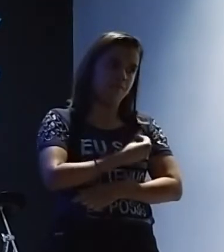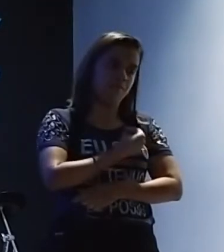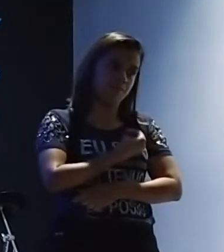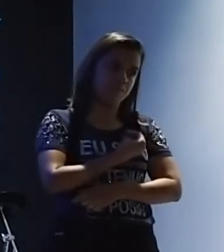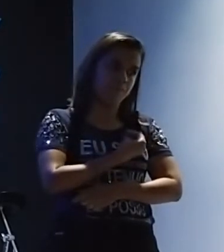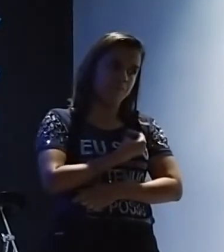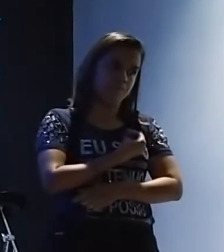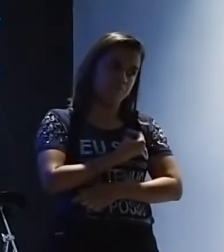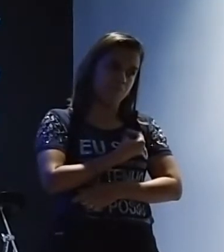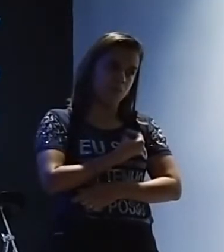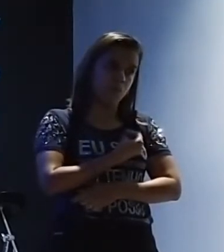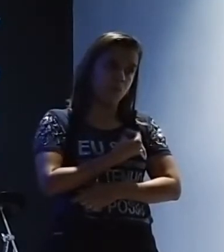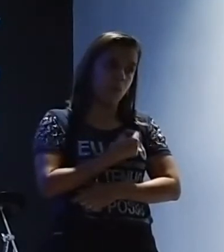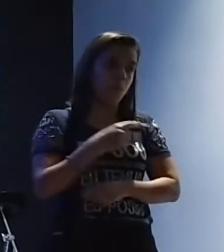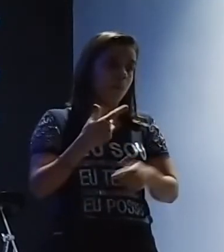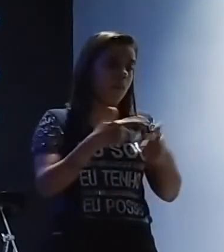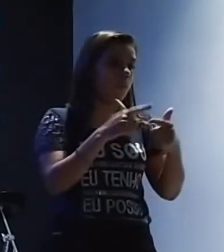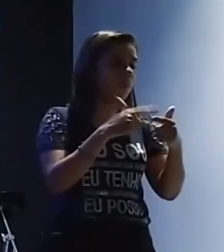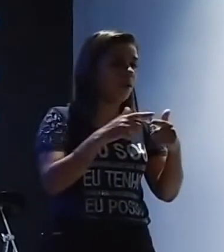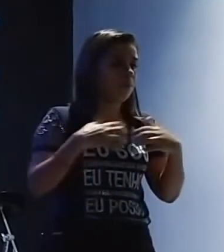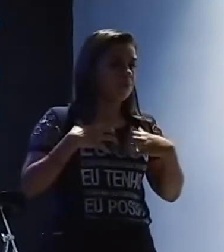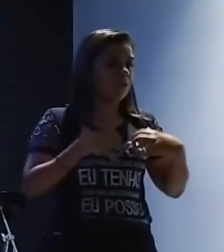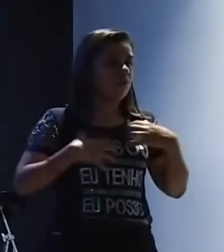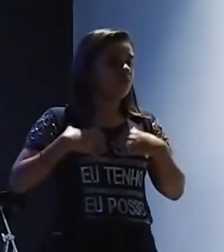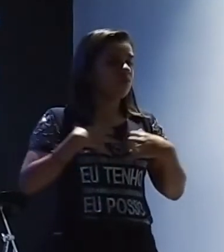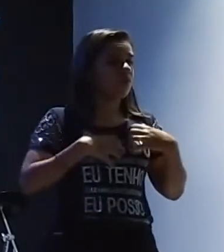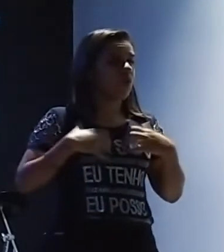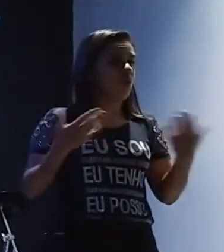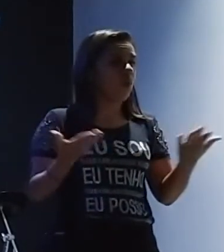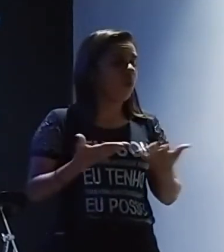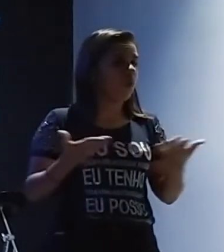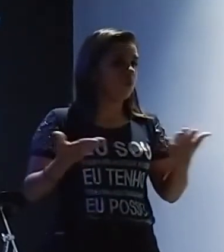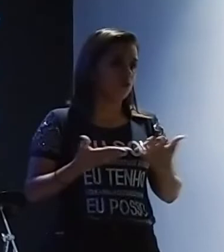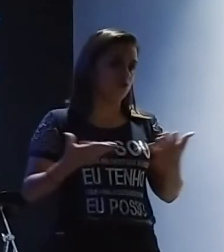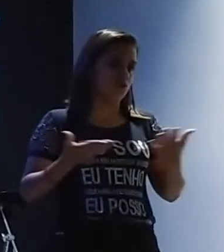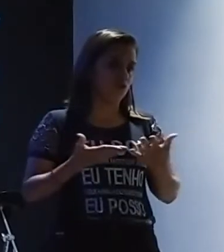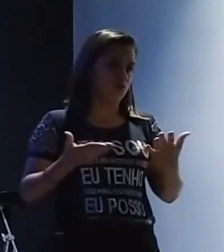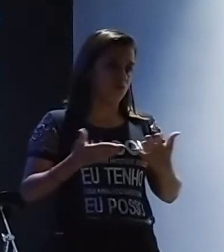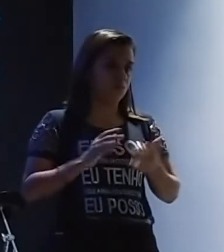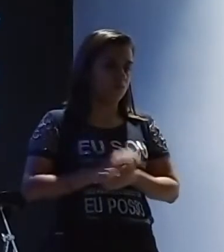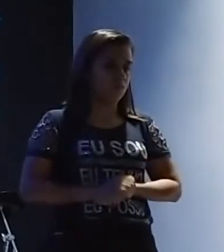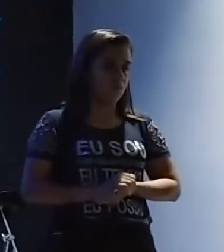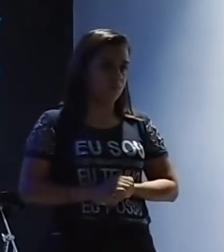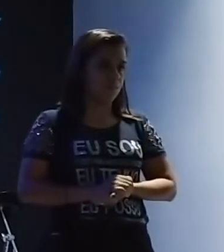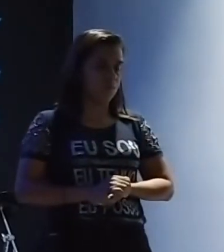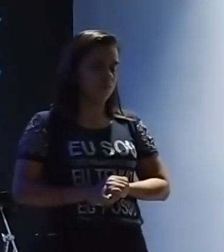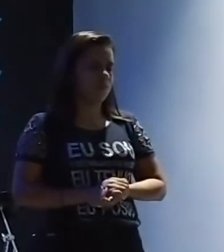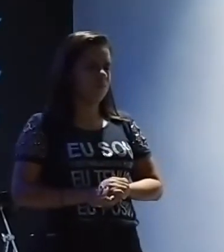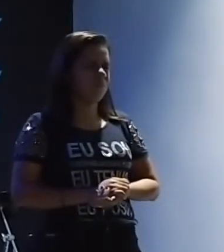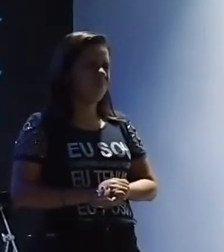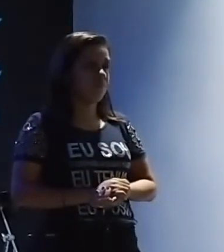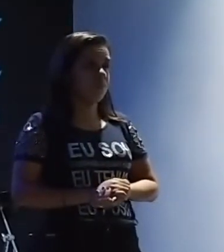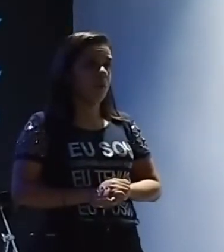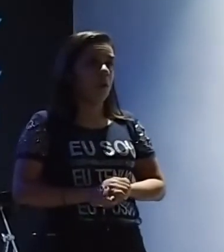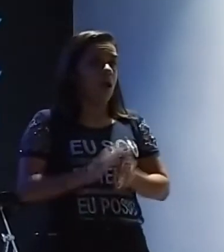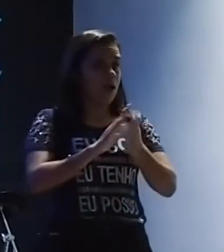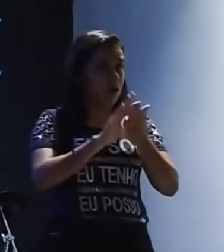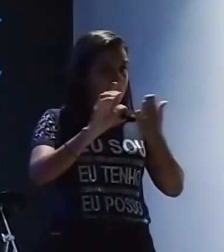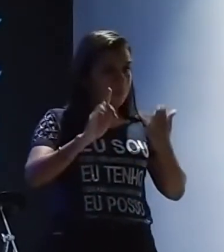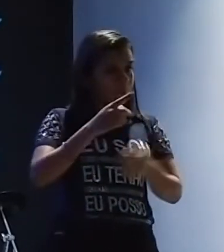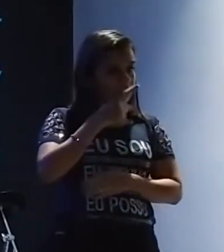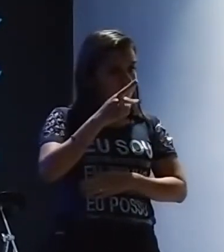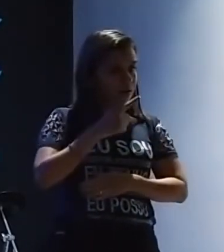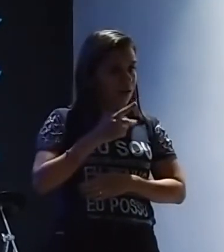passando hoje. Sabe por quê? Porque Deus está vendo. A Bíblia vai falar que Ele tem o teu nome escrito na palma da